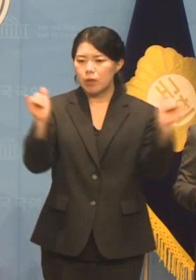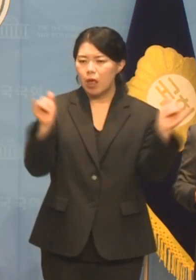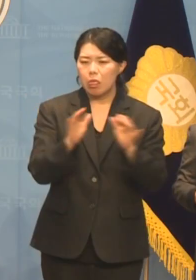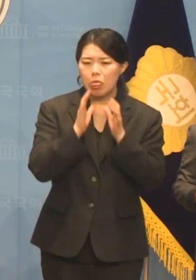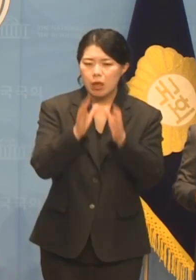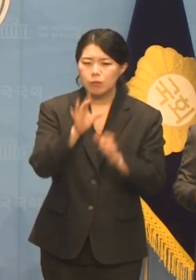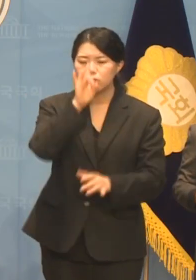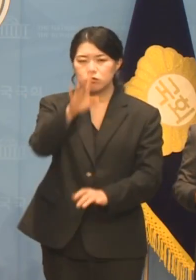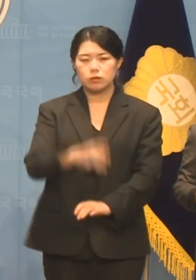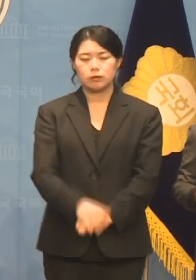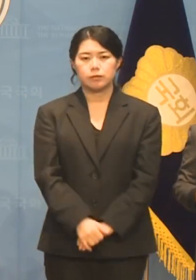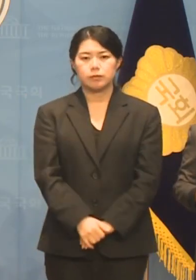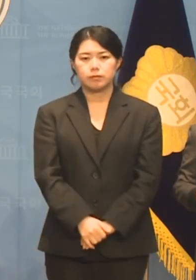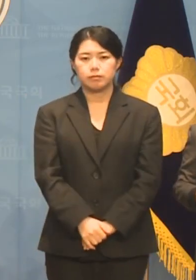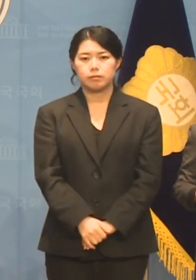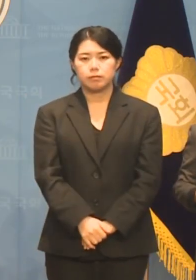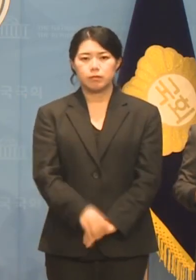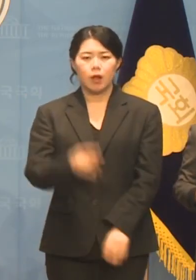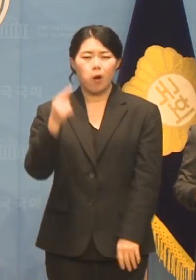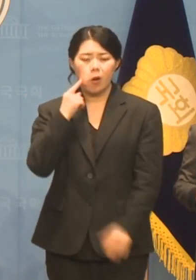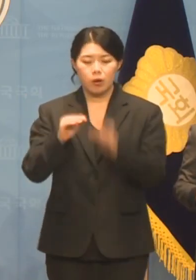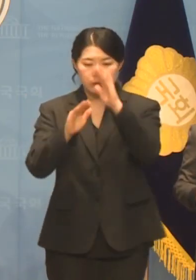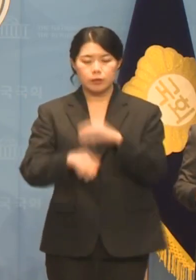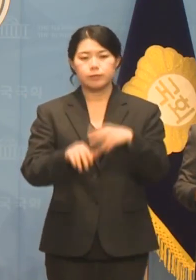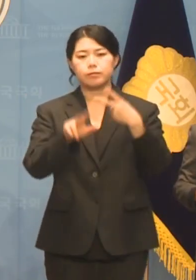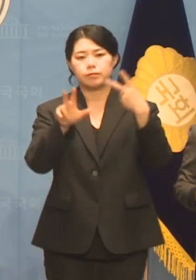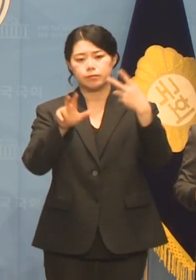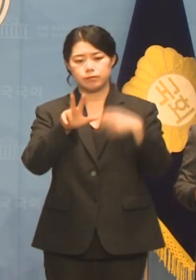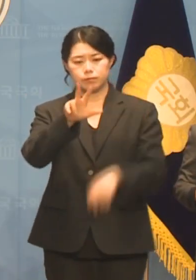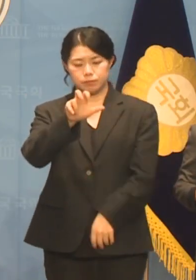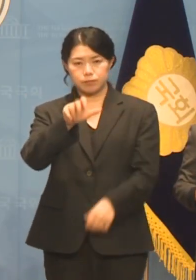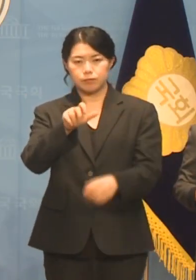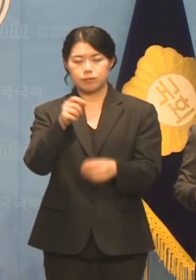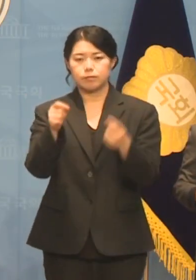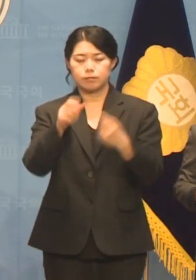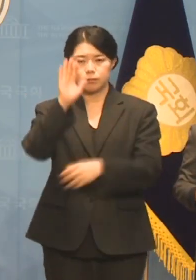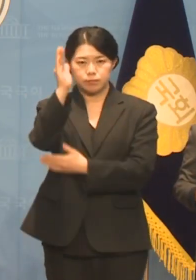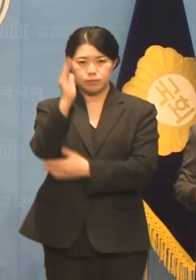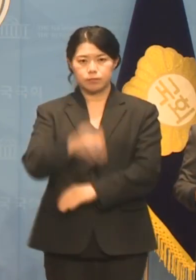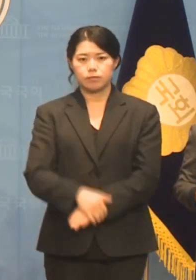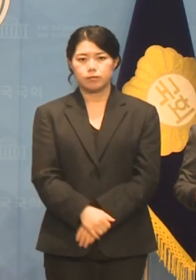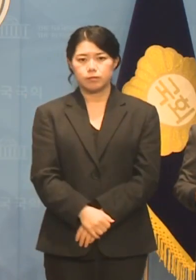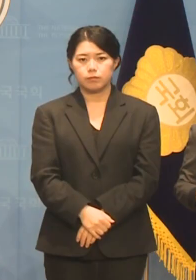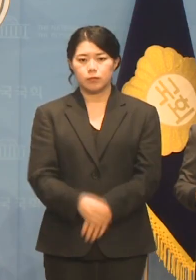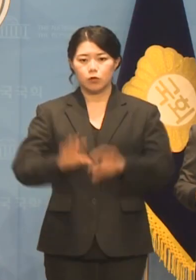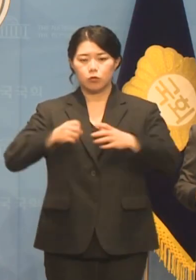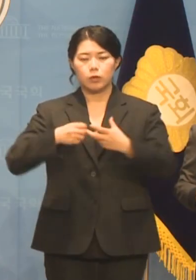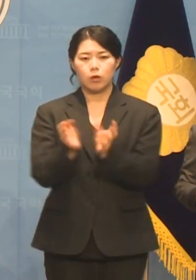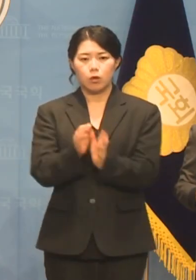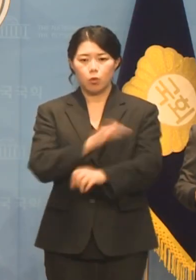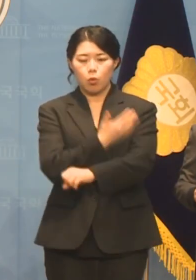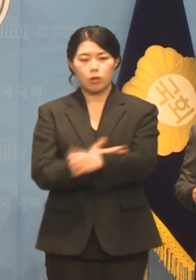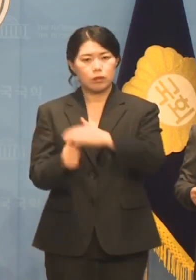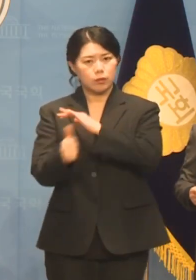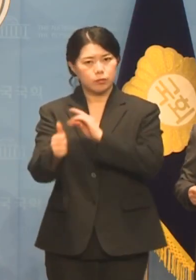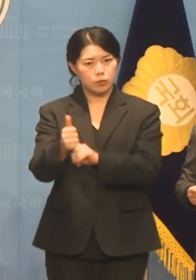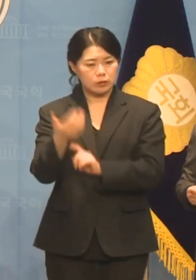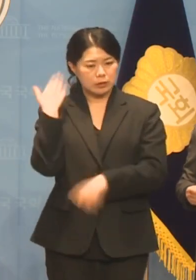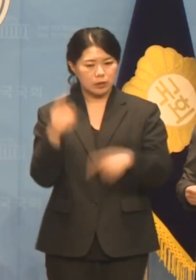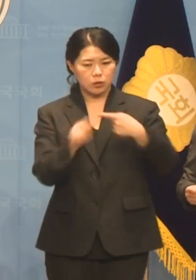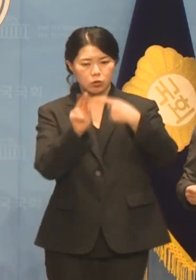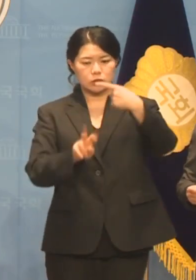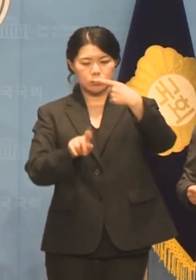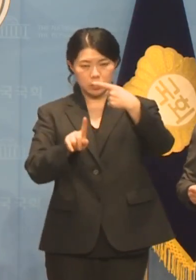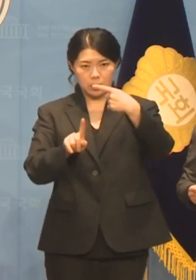수 없을 것입니다. 거짓말 시리즈 25번째 발표 드리겠습니다. 국민의힘 원성동 원내대표는 지난 1월